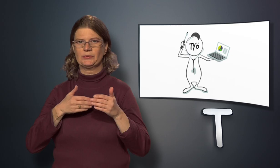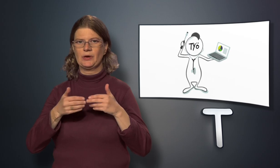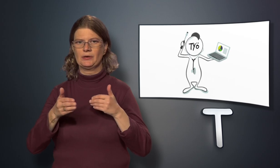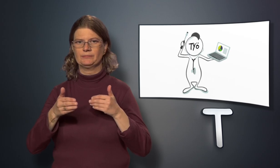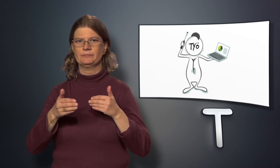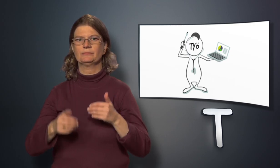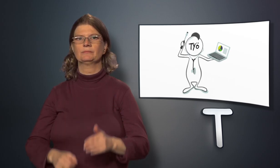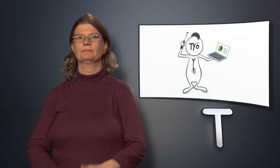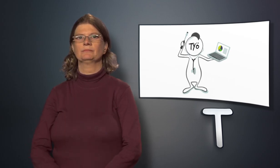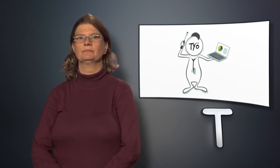Työ.